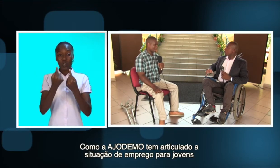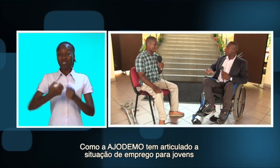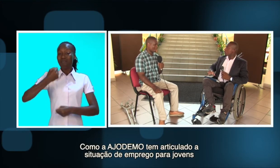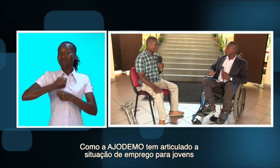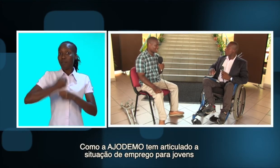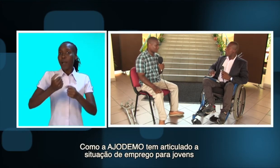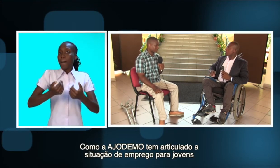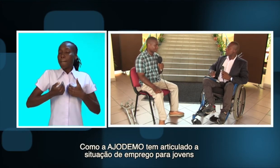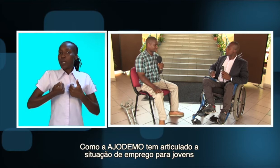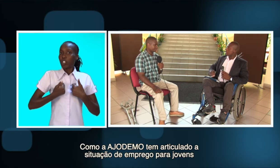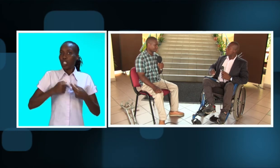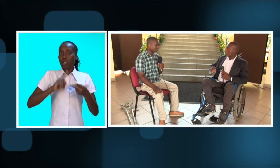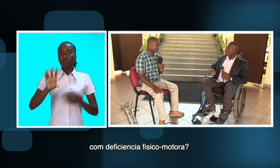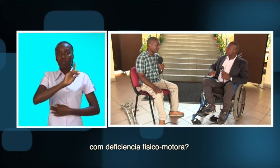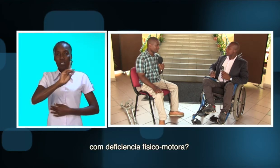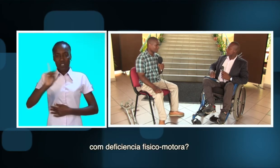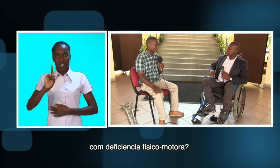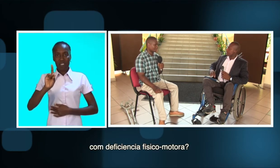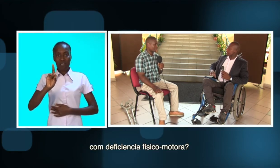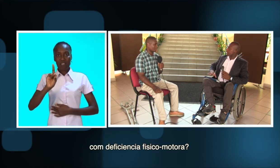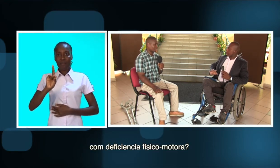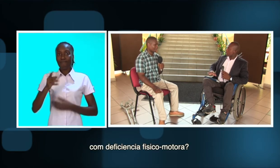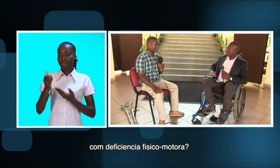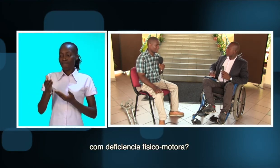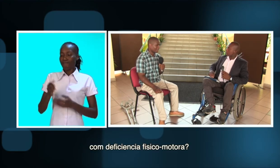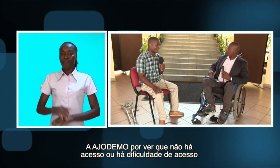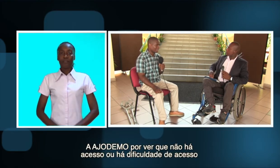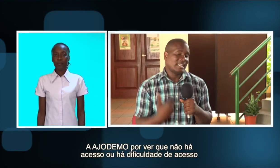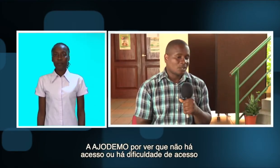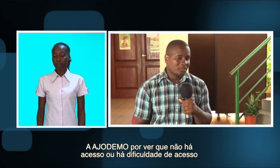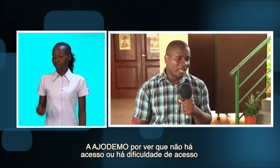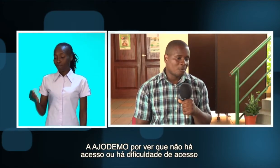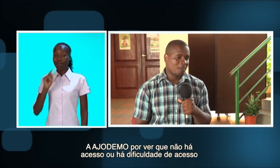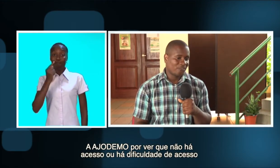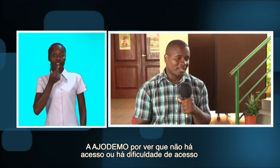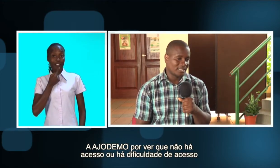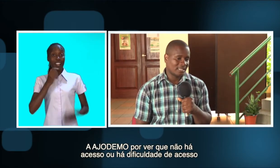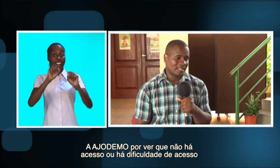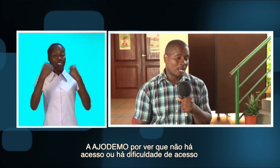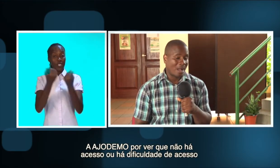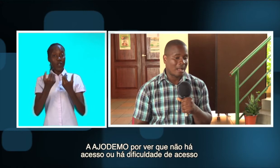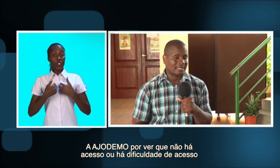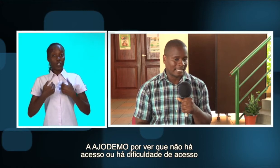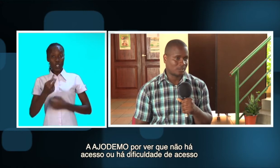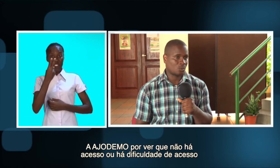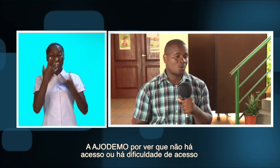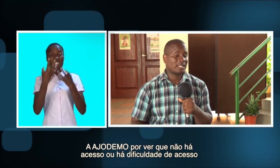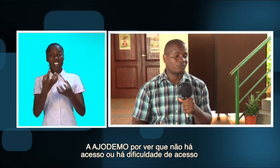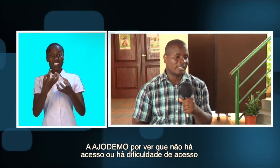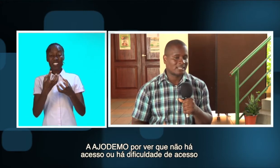emprego para os jovens com deficiência física motora? A Ajudemo, por ver que não há acesso ou há dificuldade